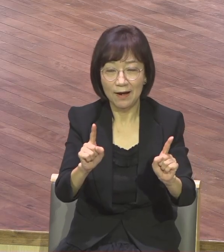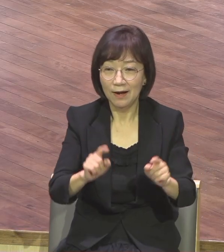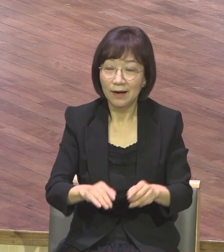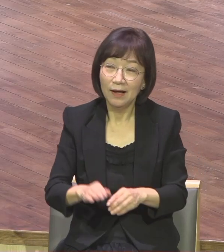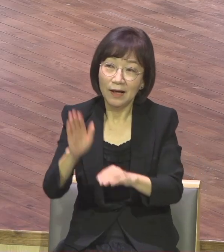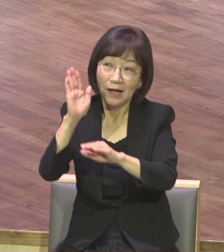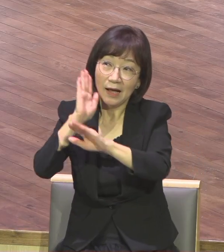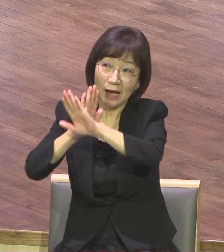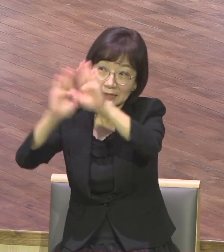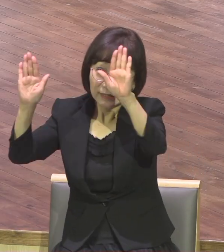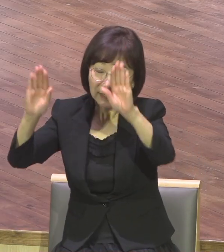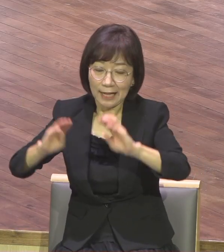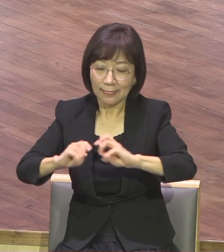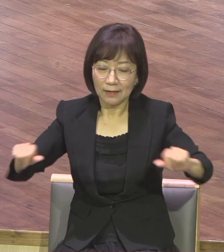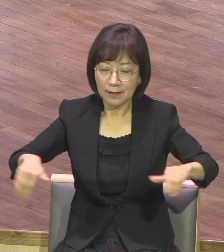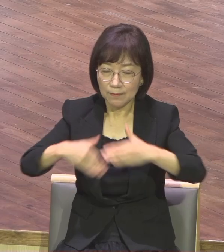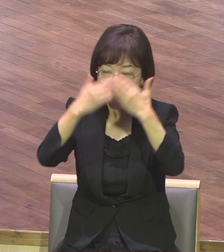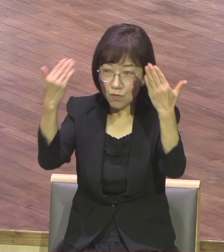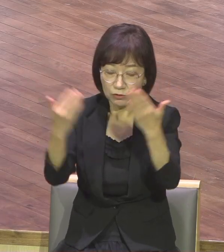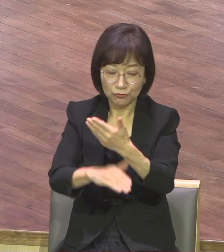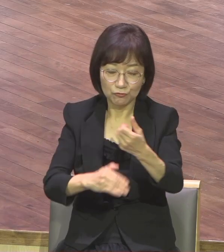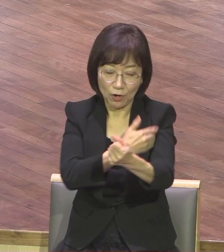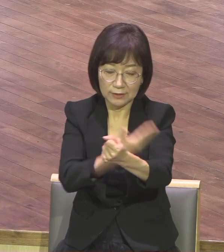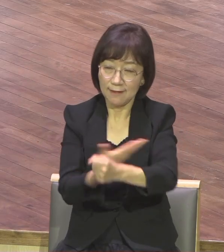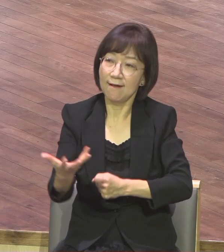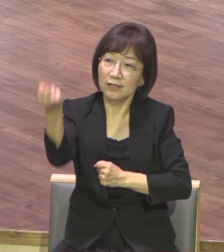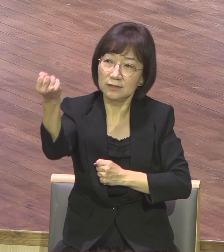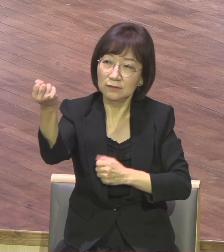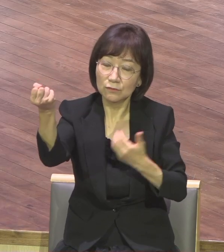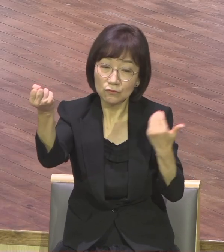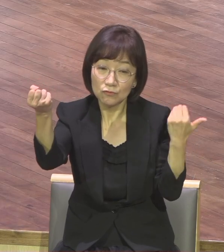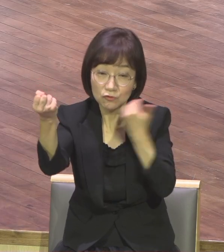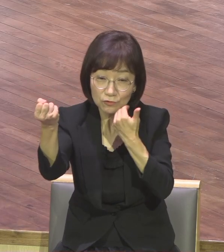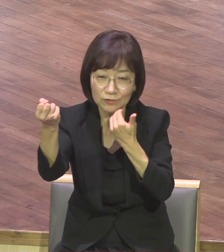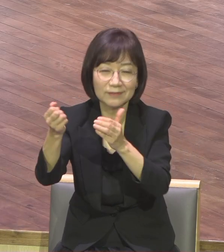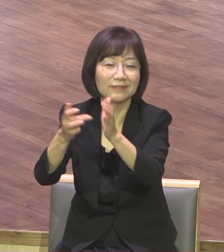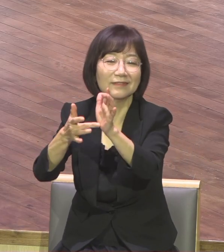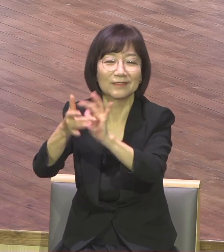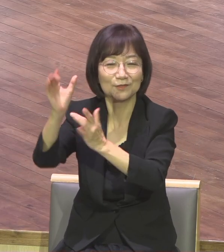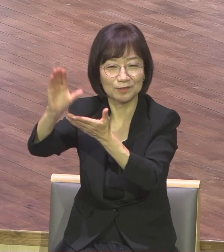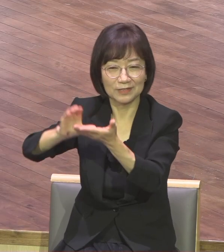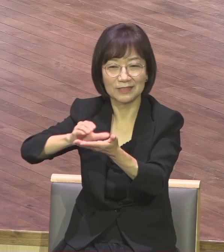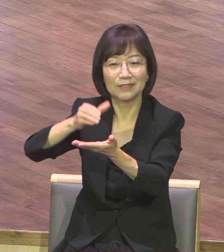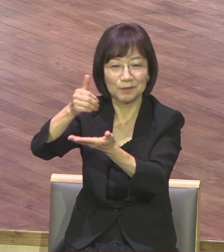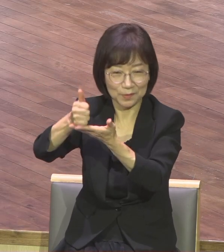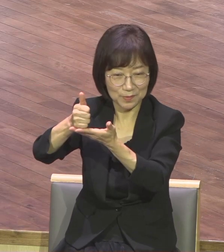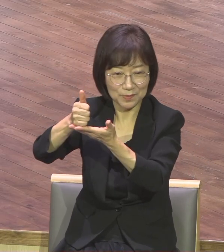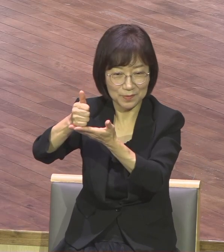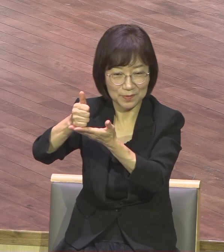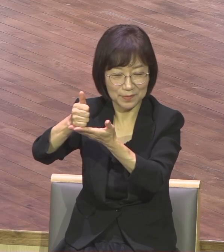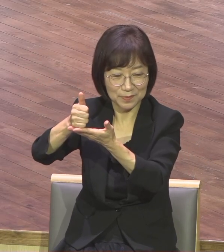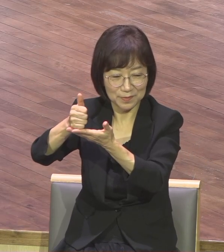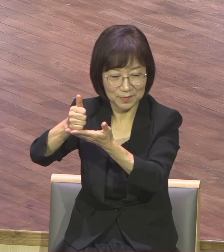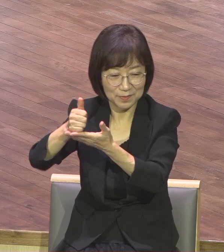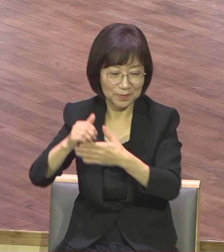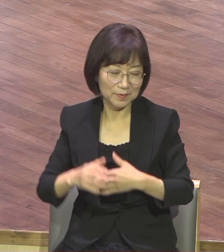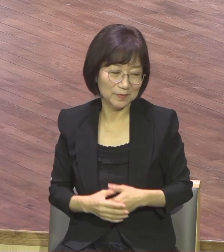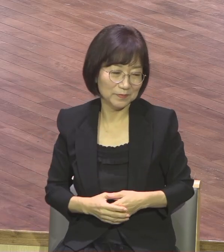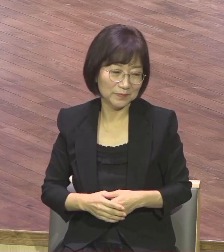모든 것을 다 가지신 분이 누구냐? 예수 그리스도. 그 말이에요, 이 말이.